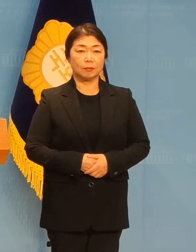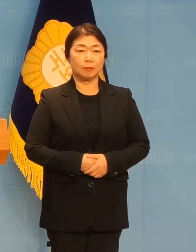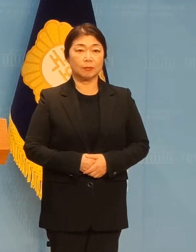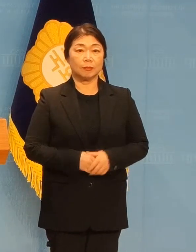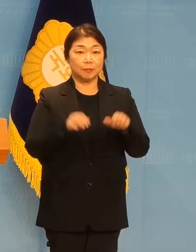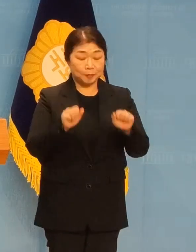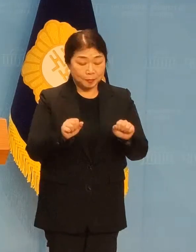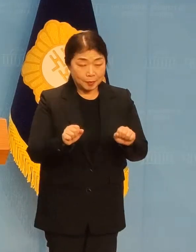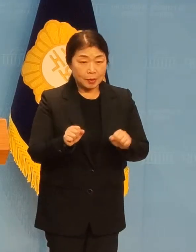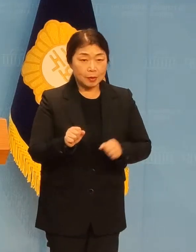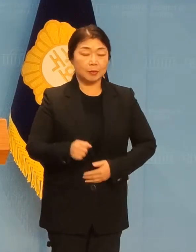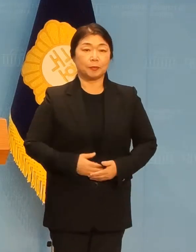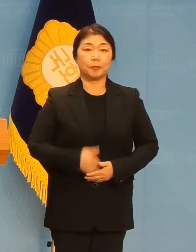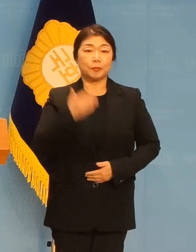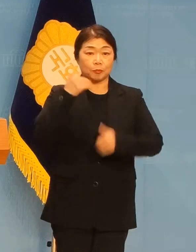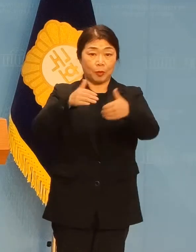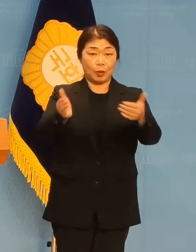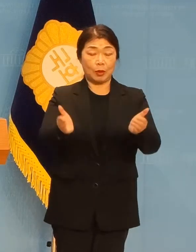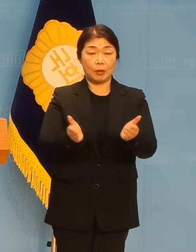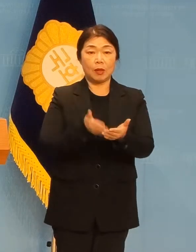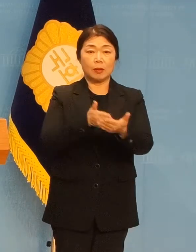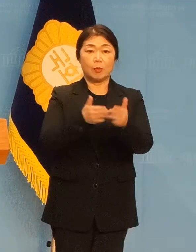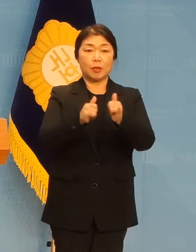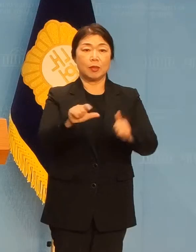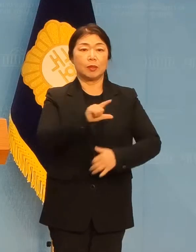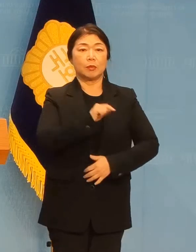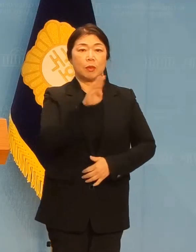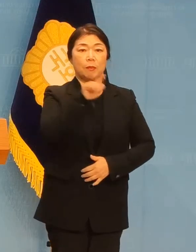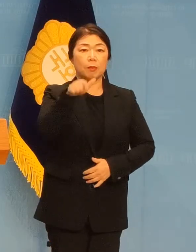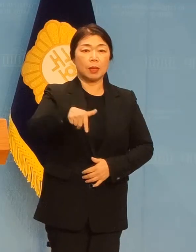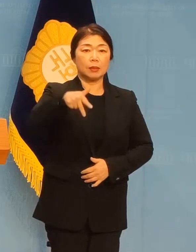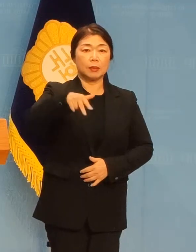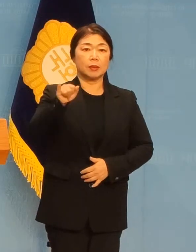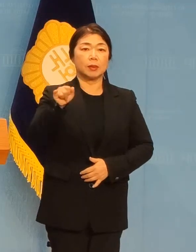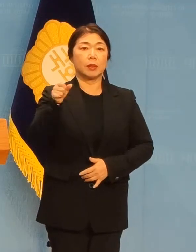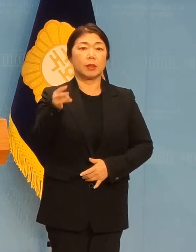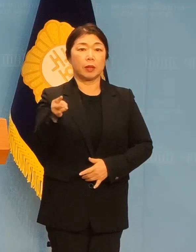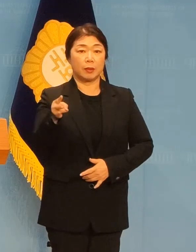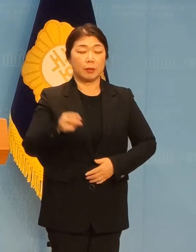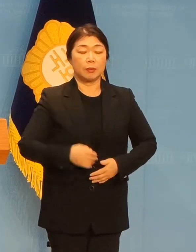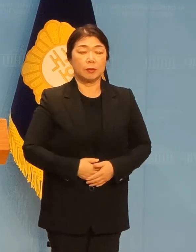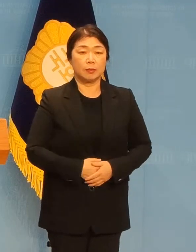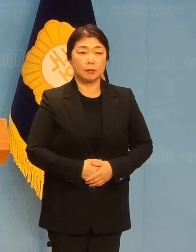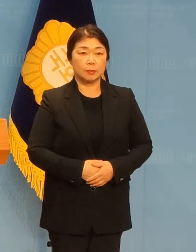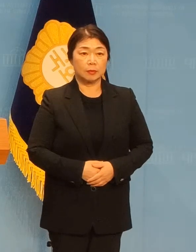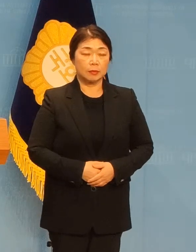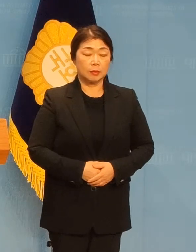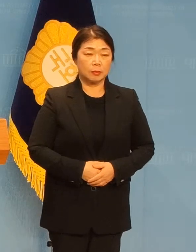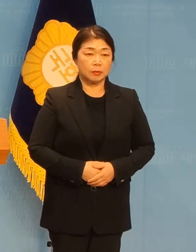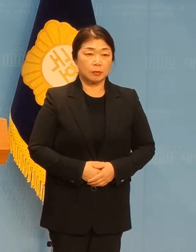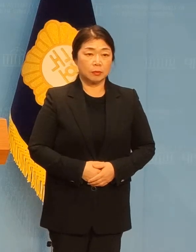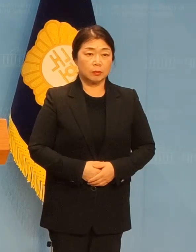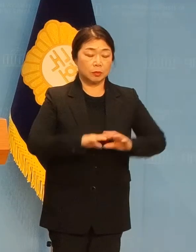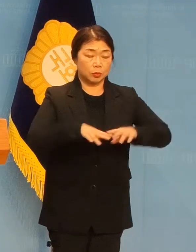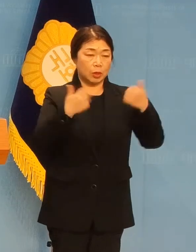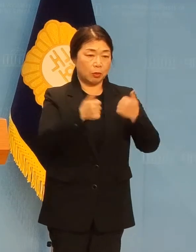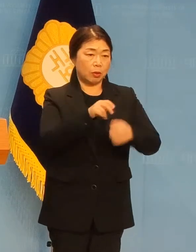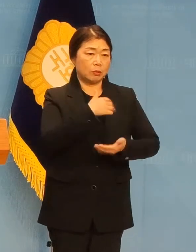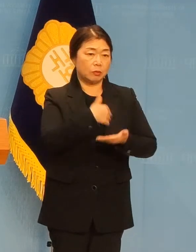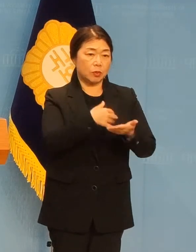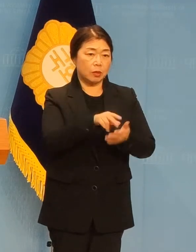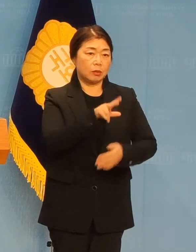네, 안녕하십니까. 더불어민주당 대변인 박지혜입니다. 오선 의원도